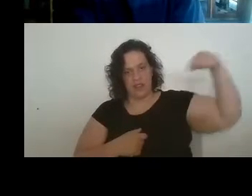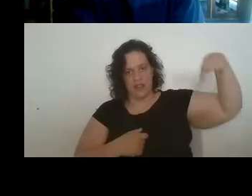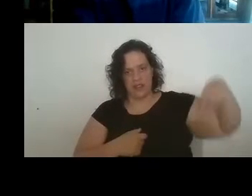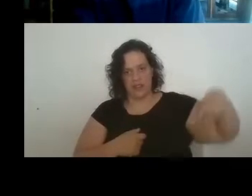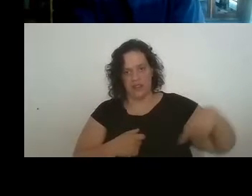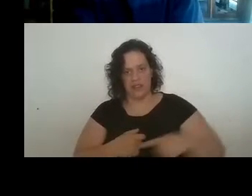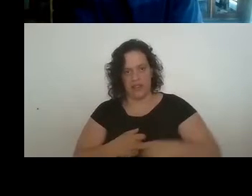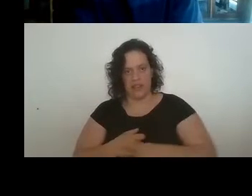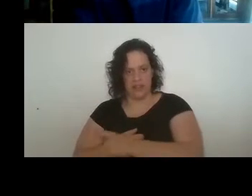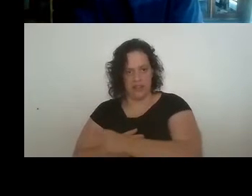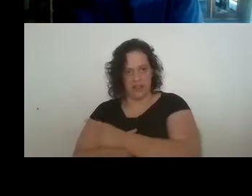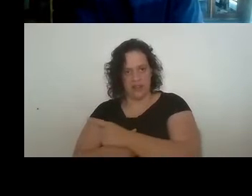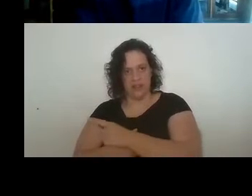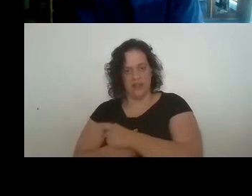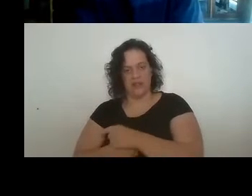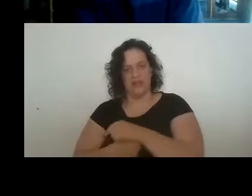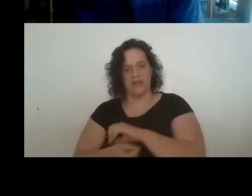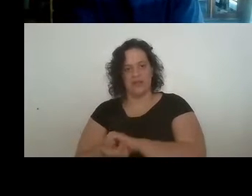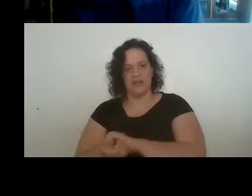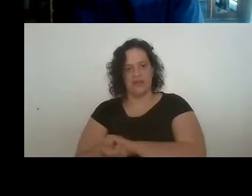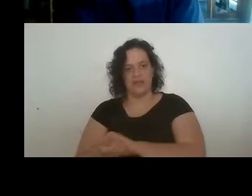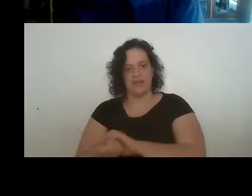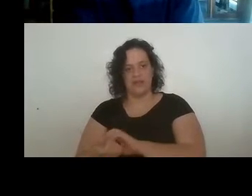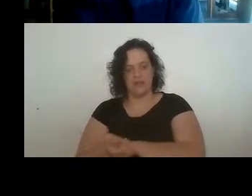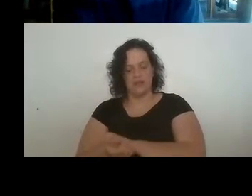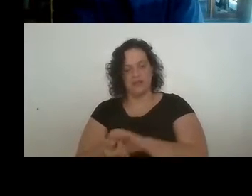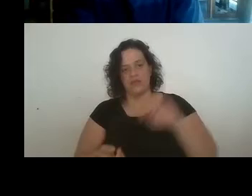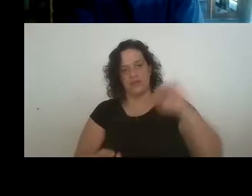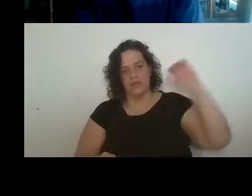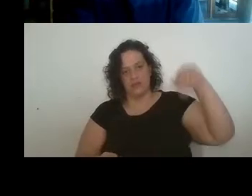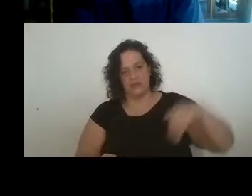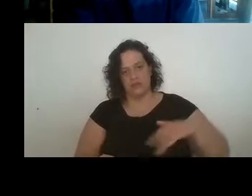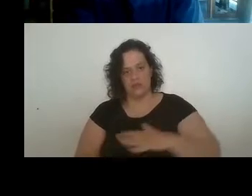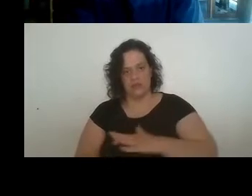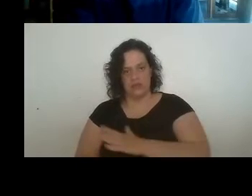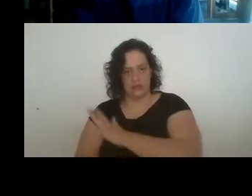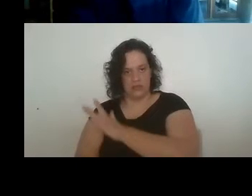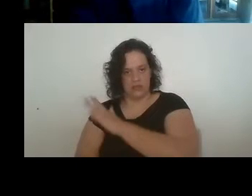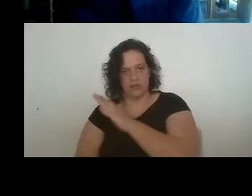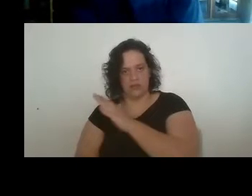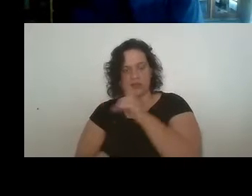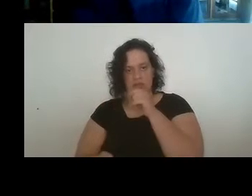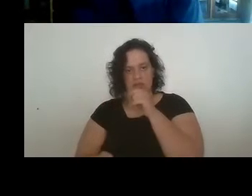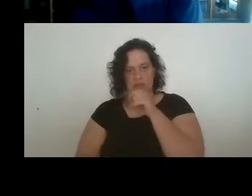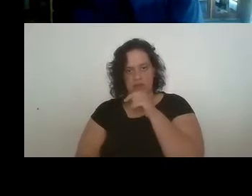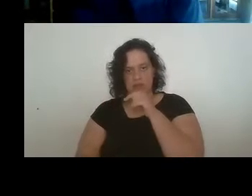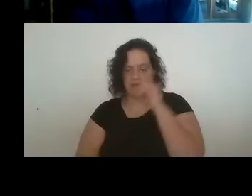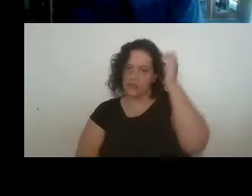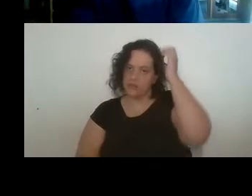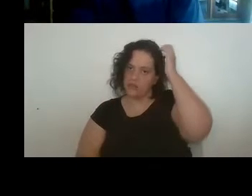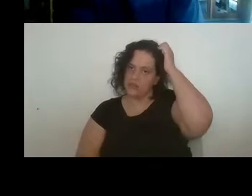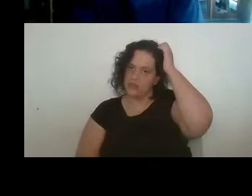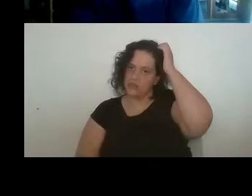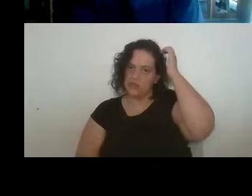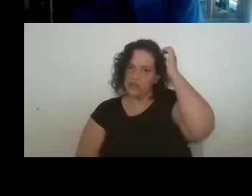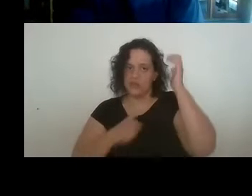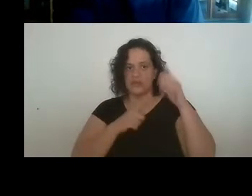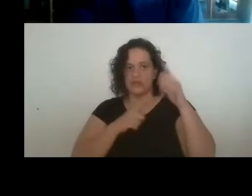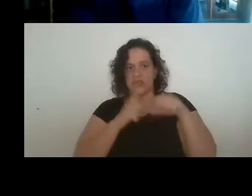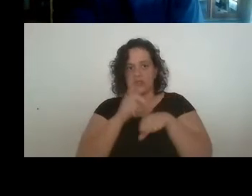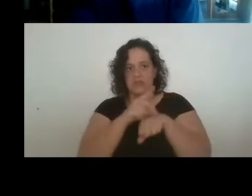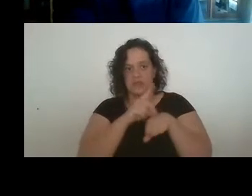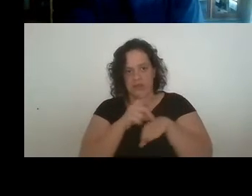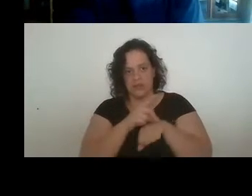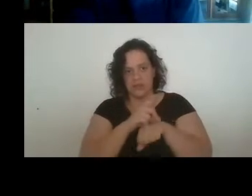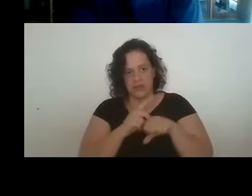primeiro buraco, aí ele sobe, né? Ele atravessa essa superfície, essa pequena quantidade de pedra um pouco mais